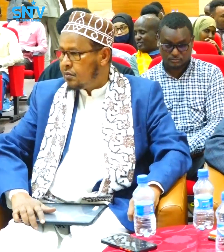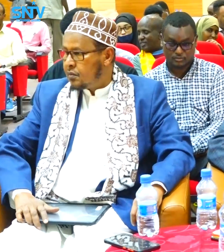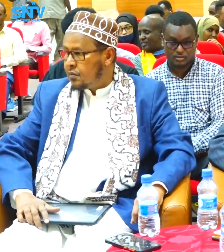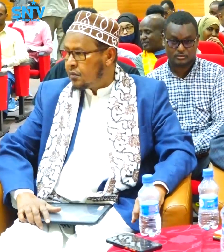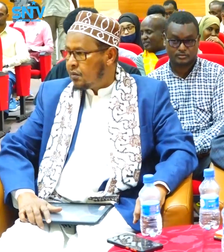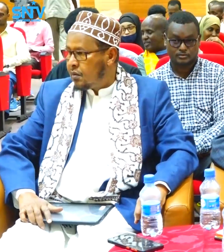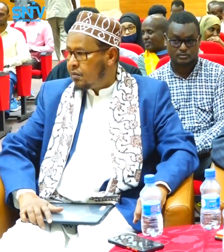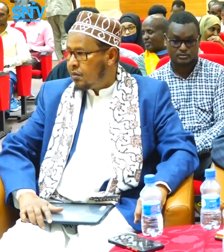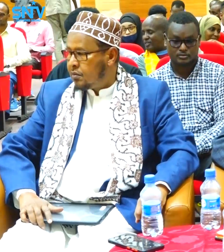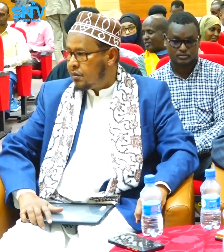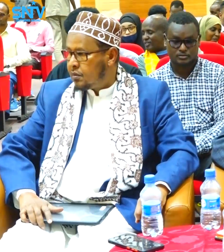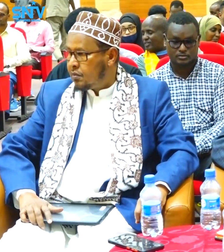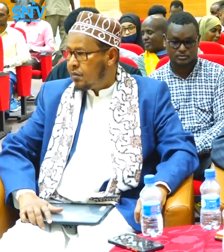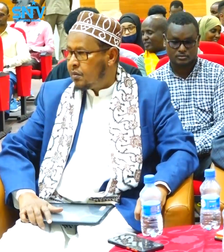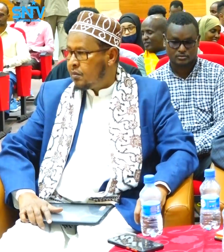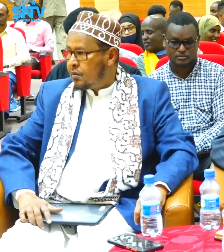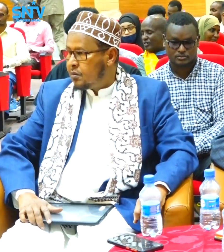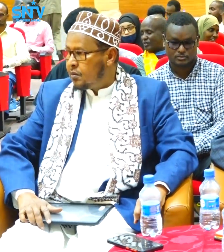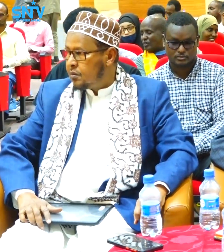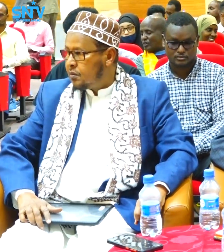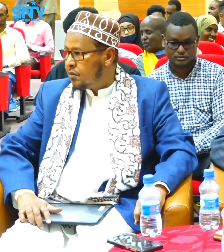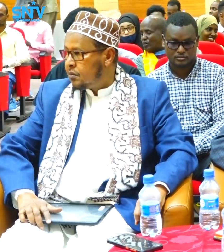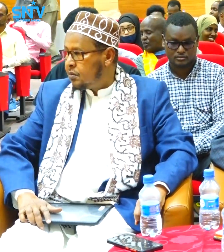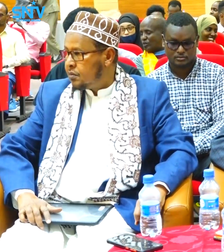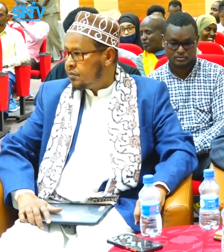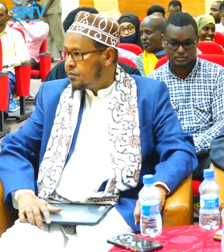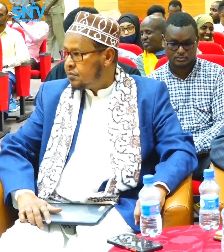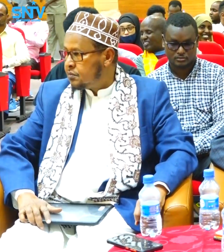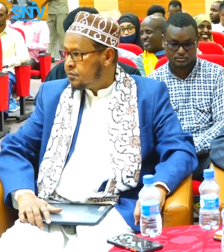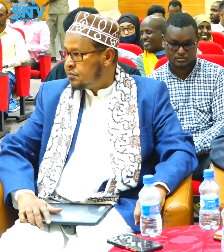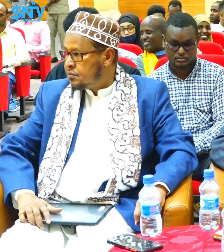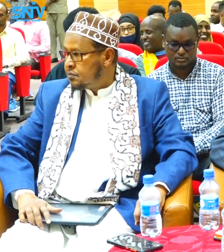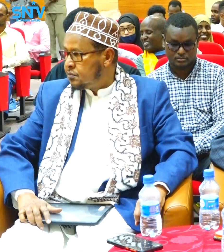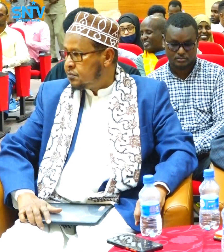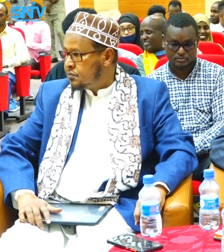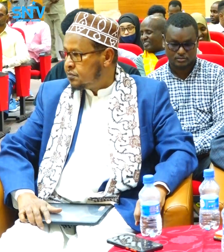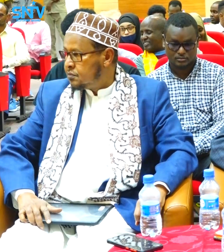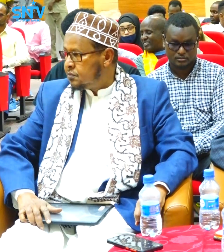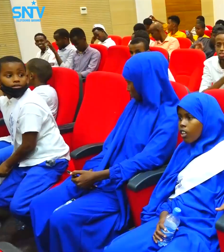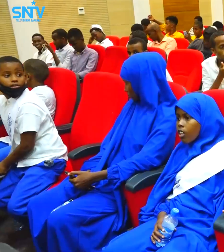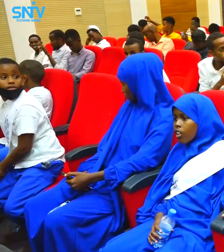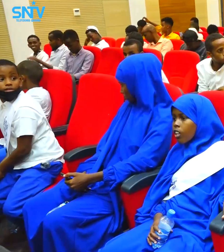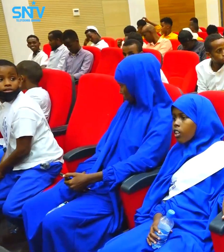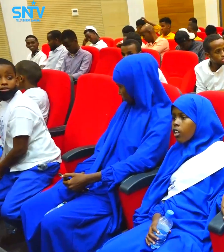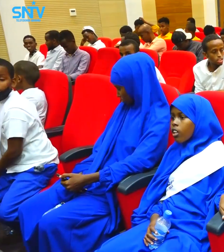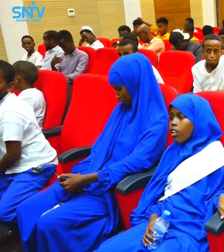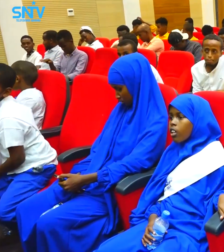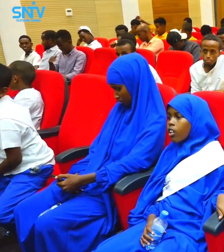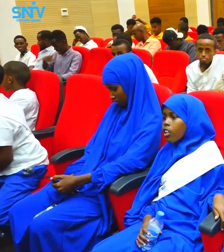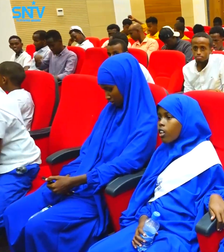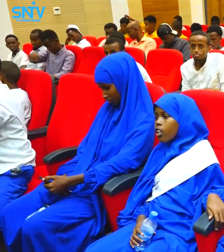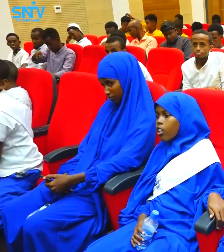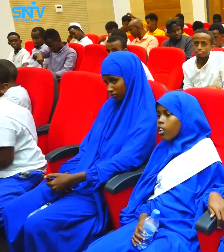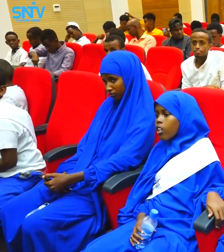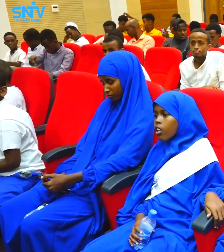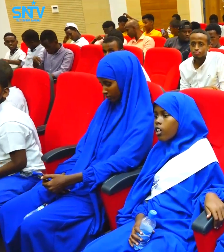مناسبة لغو حسيو تدباد كعالمي قاهي دقول ياشا دونكا او سند والبد دوندا اللقا ديغو انتا او دحيسا سيديد يطبانك إلا يأفري لباتنك